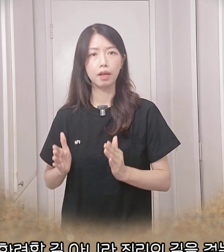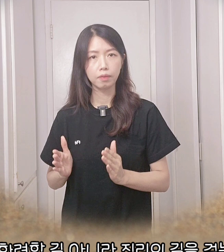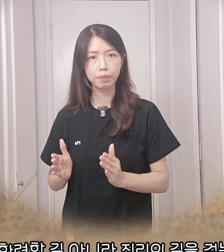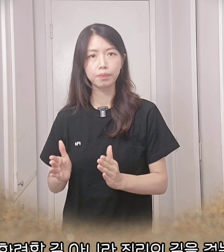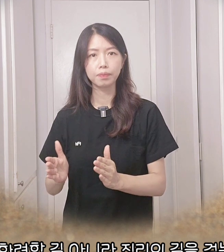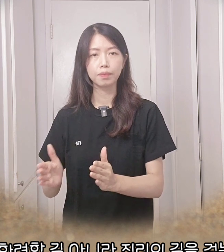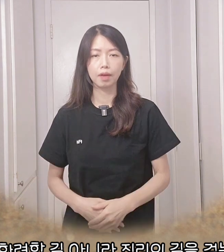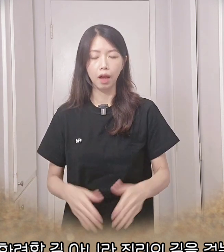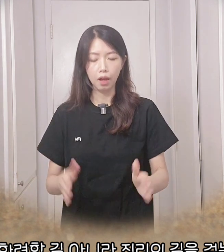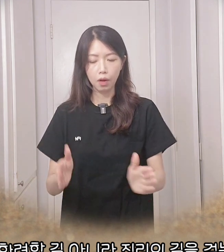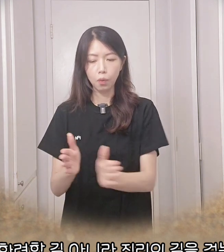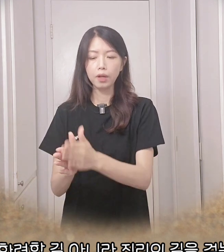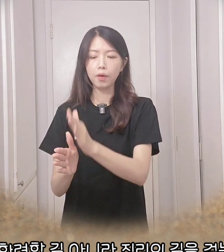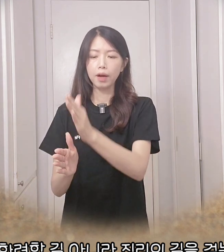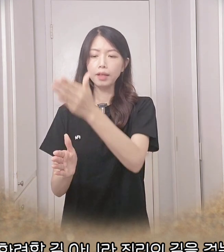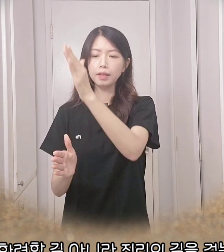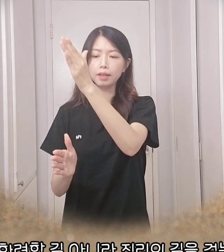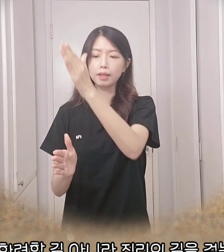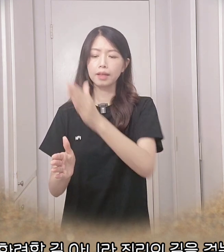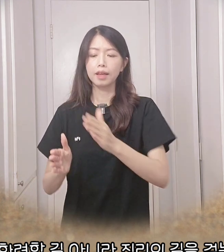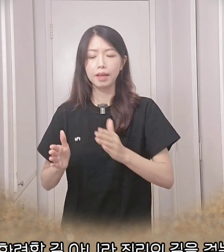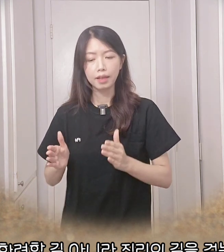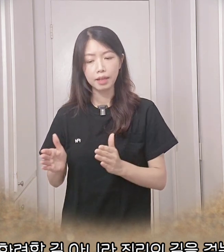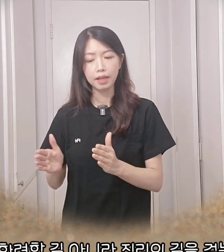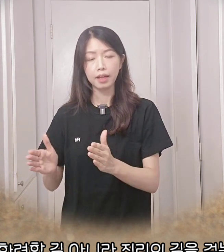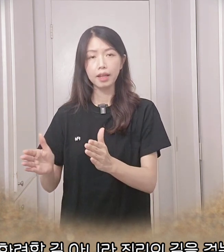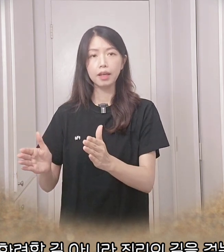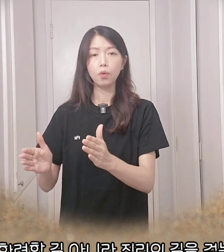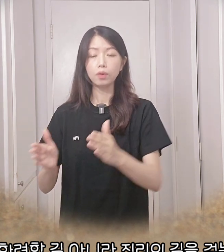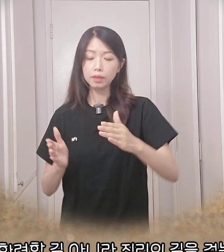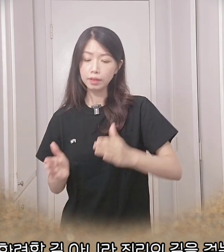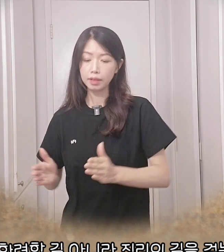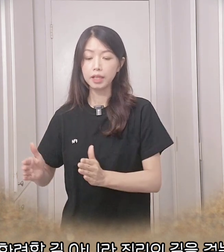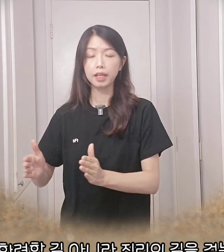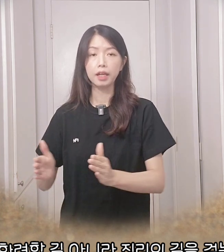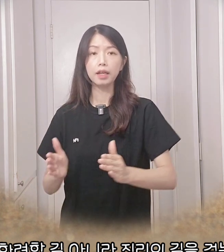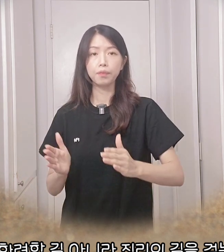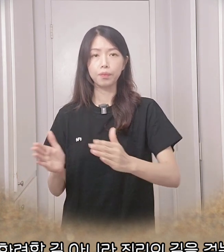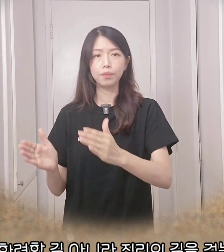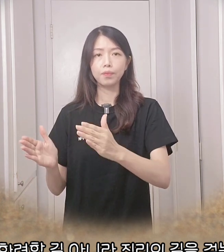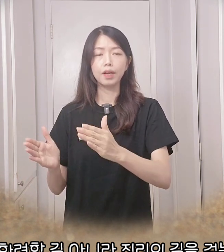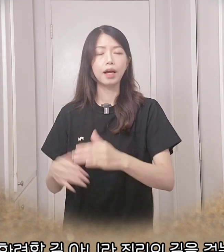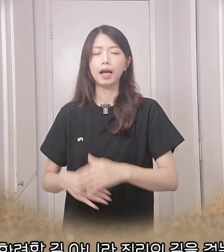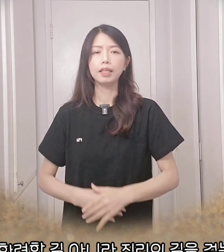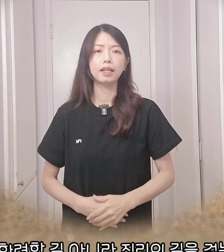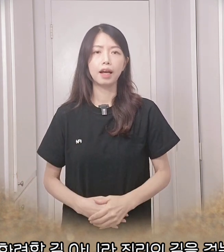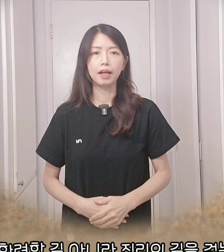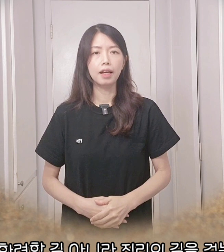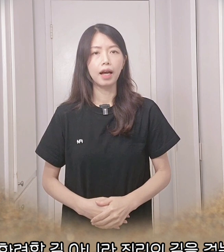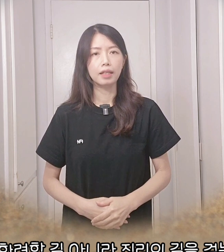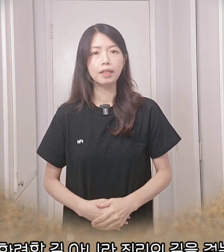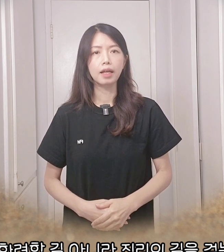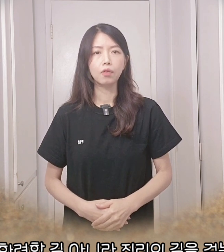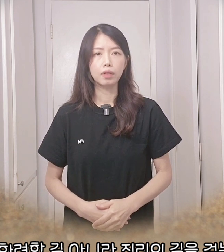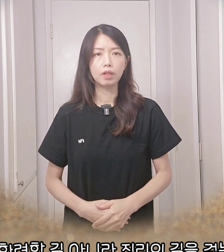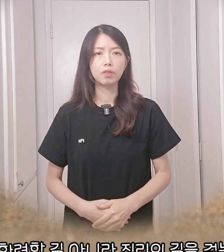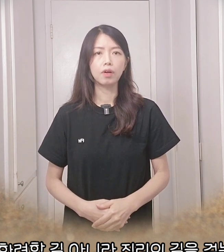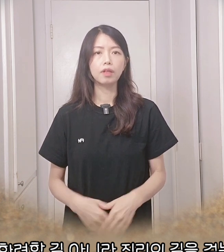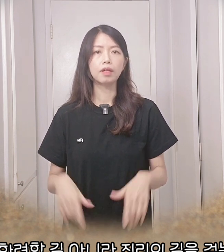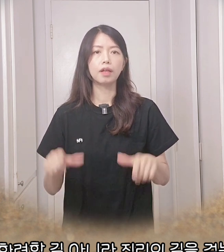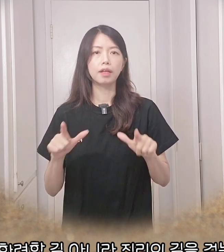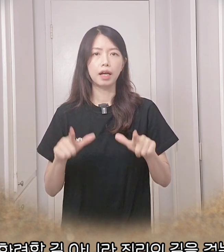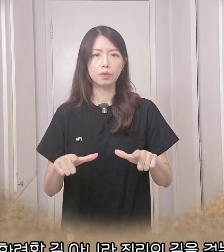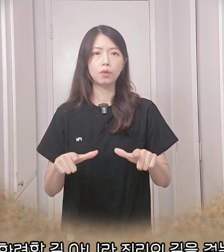것 같아요. 화려한 길이 혹은 길이 아니라, 아니다라고 한